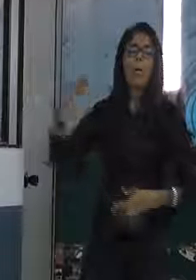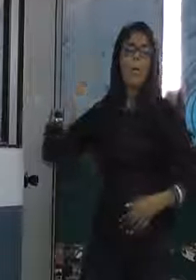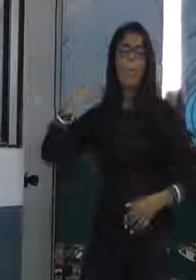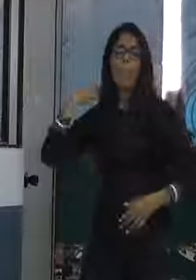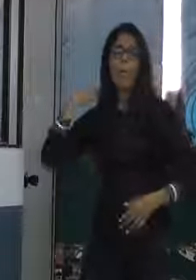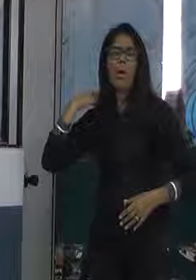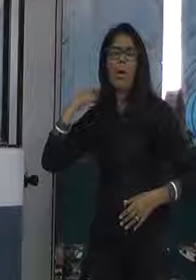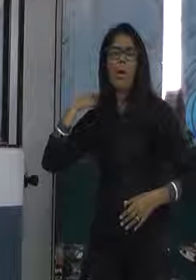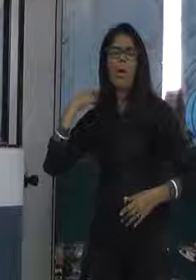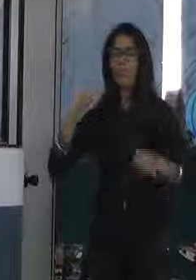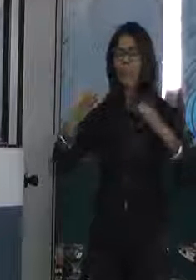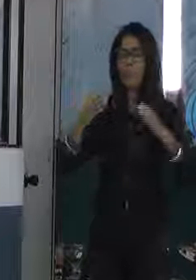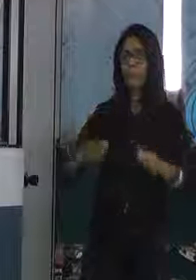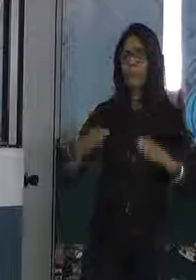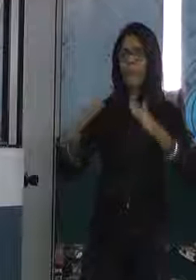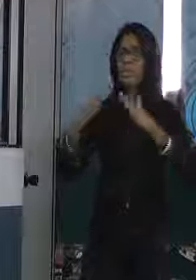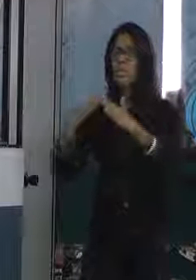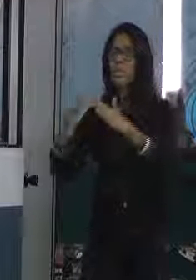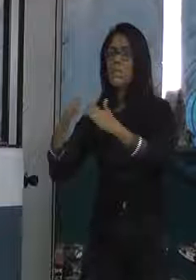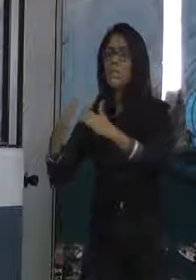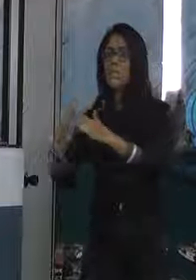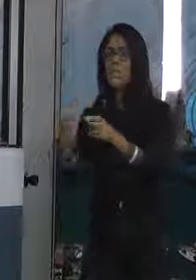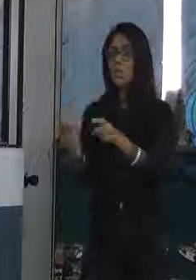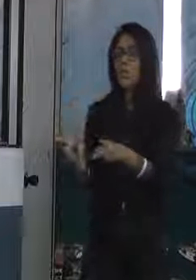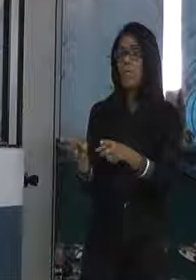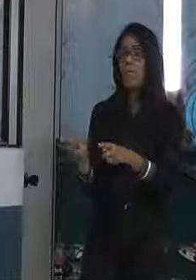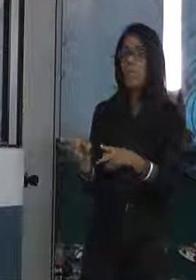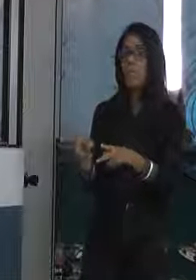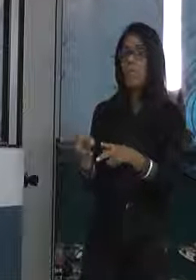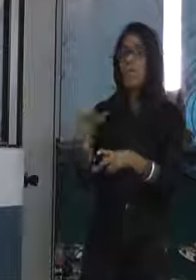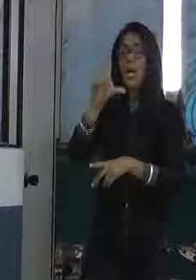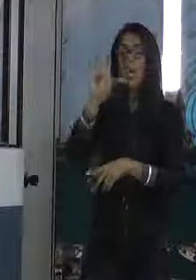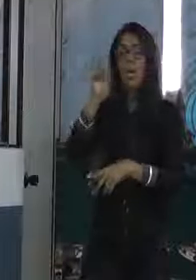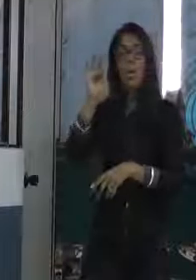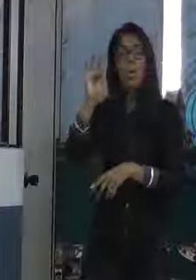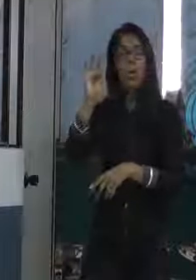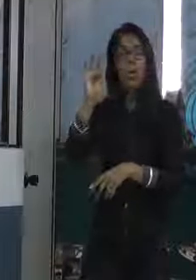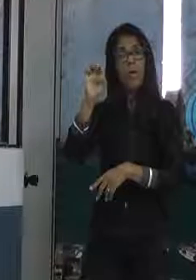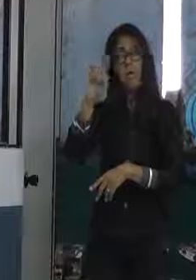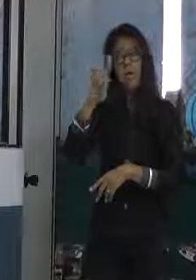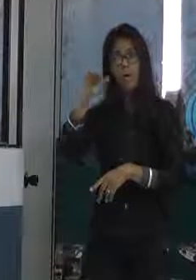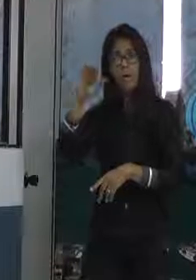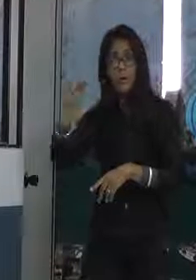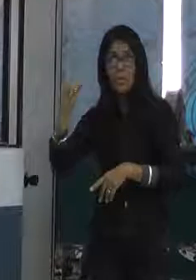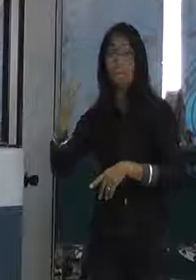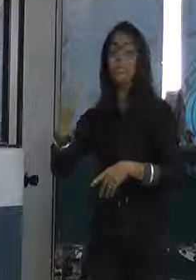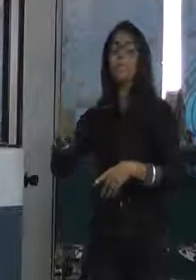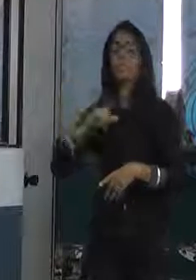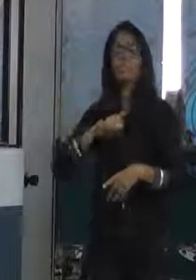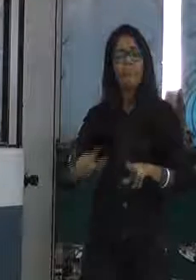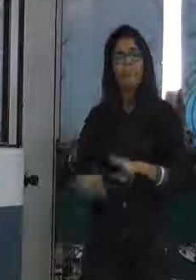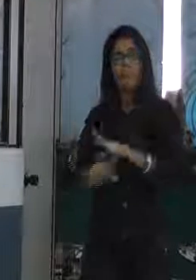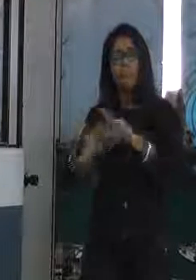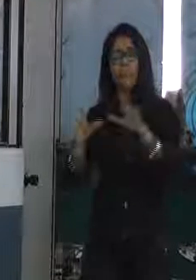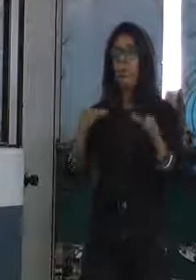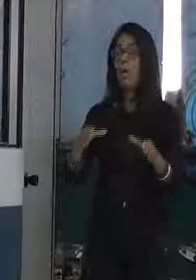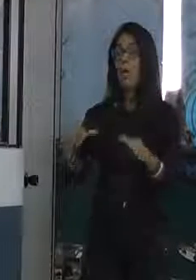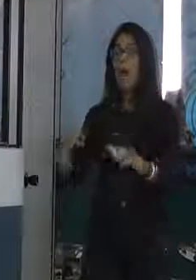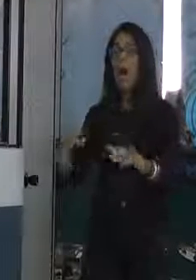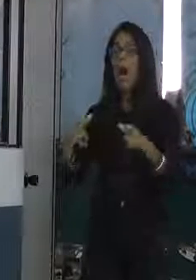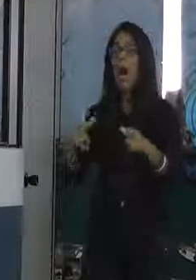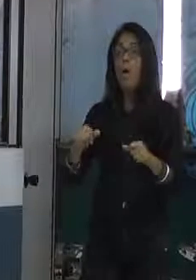nosso município, poderia ser feito na Zona Sul, Zona Norte. Não falta espaço no nosso município. Então, quem é